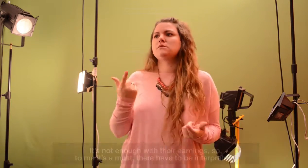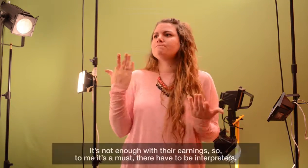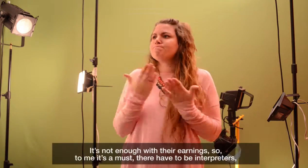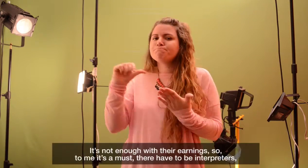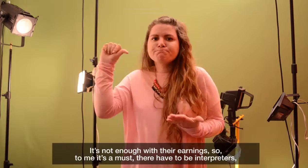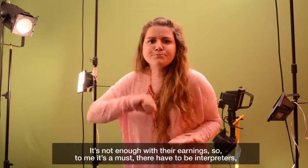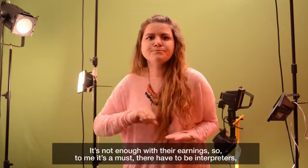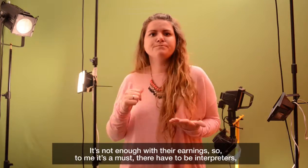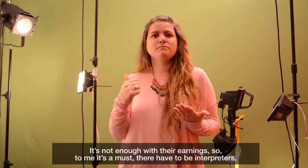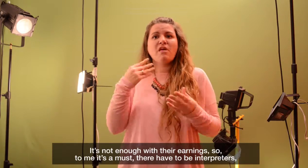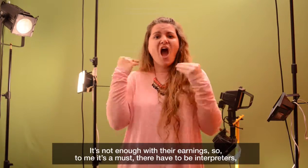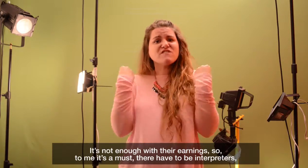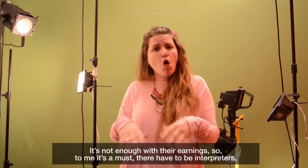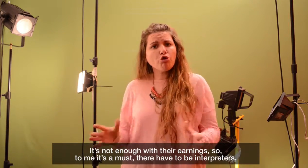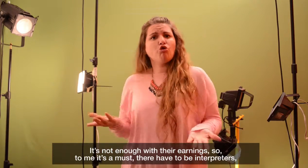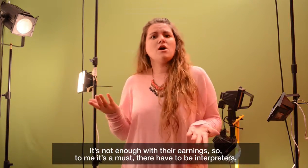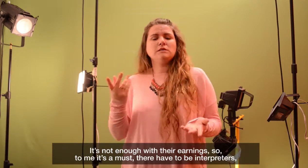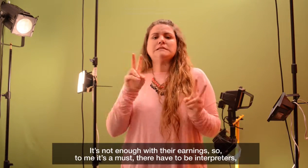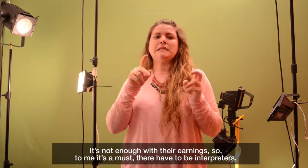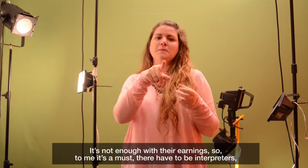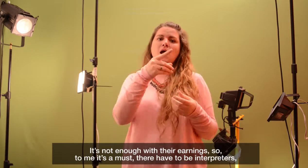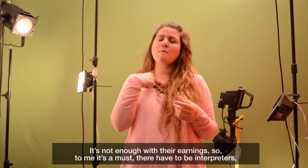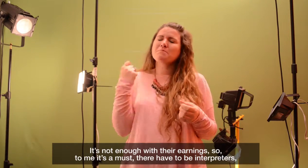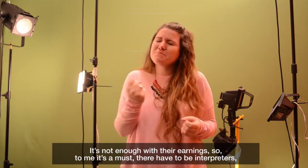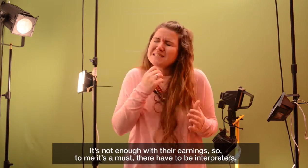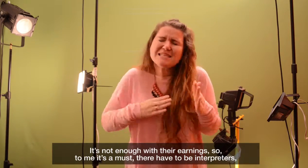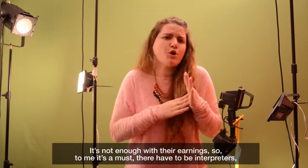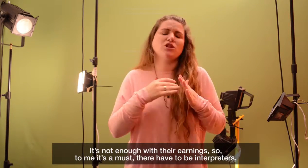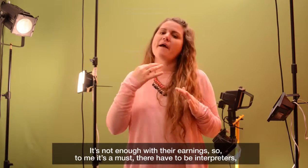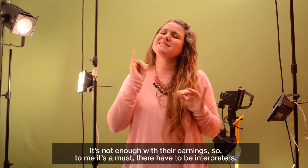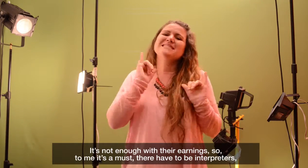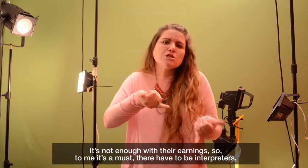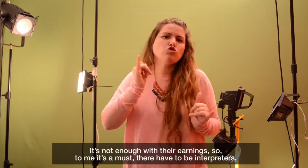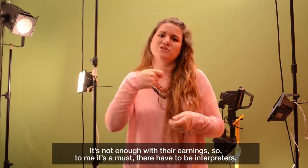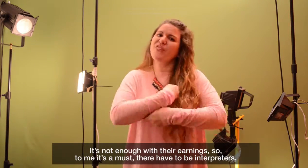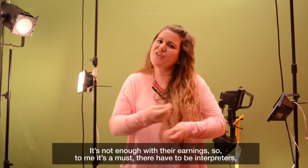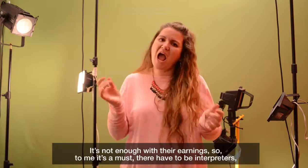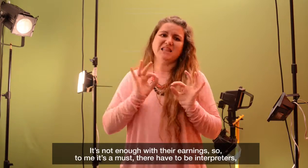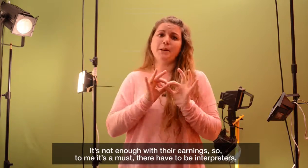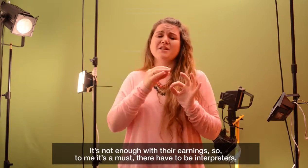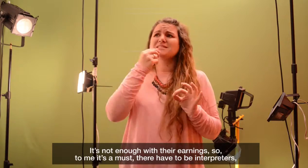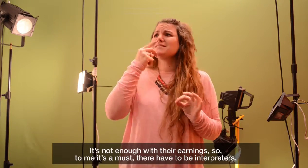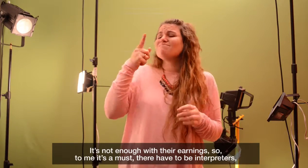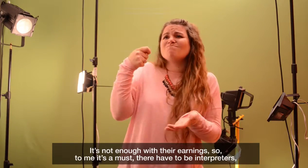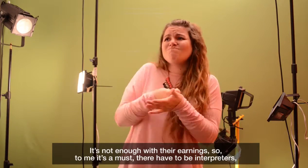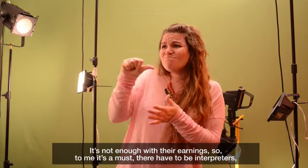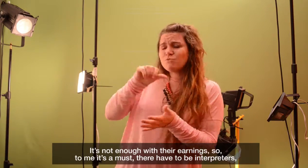alcanza con el sueldo que tienen en su trabajo, entonces abandonan esto. Entonces para mí eso es fundamental, sí o sí se tiene que dar